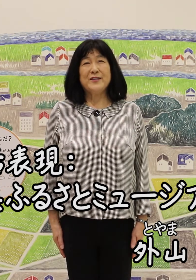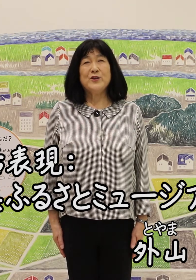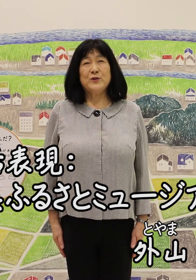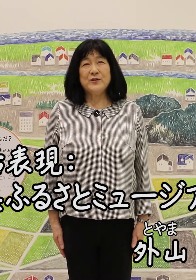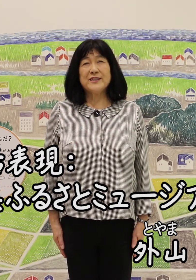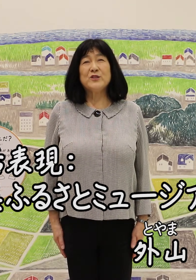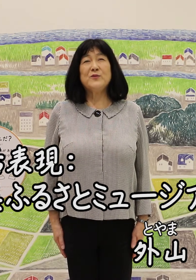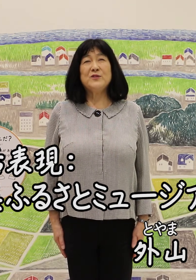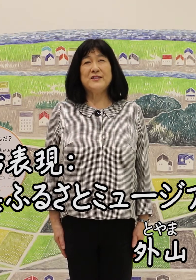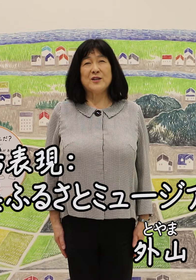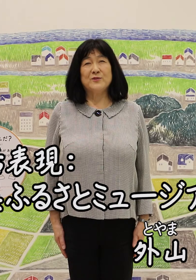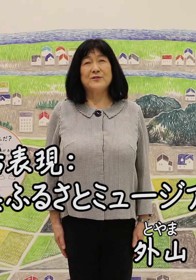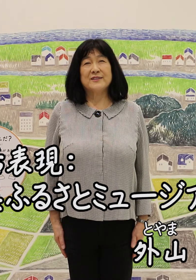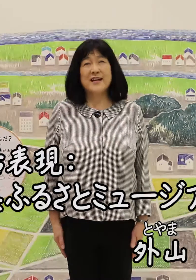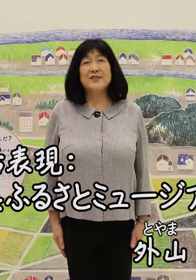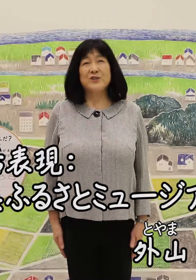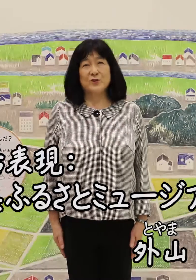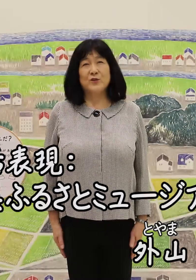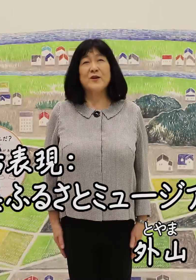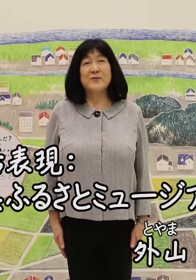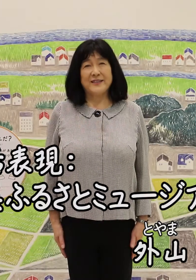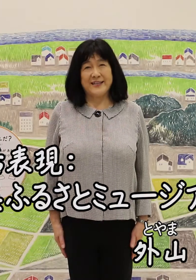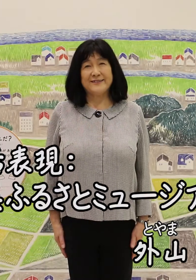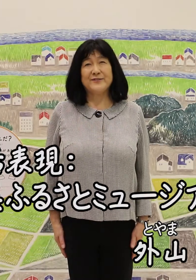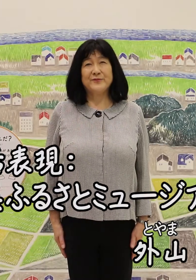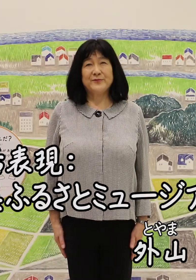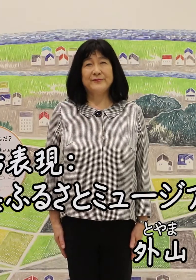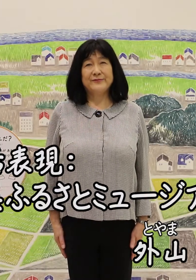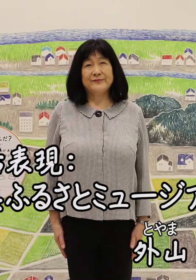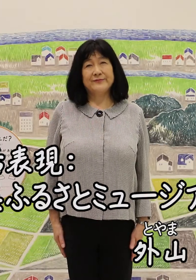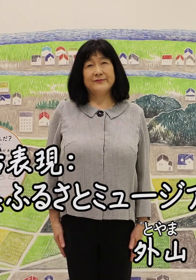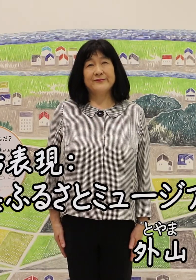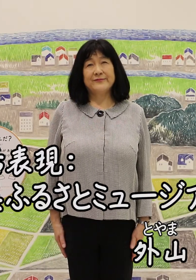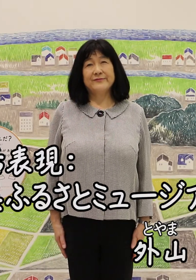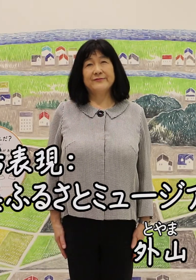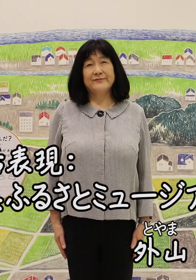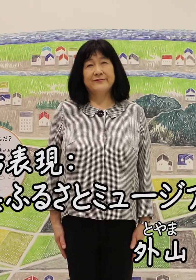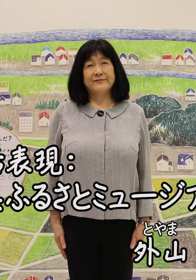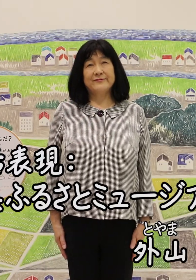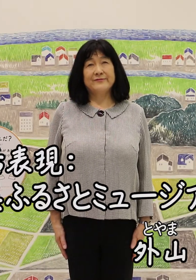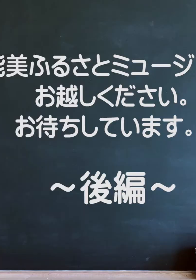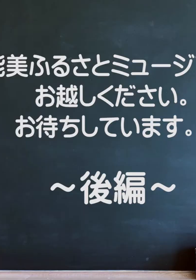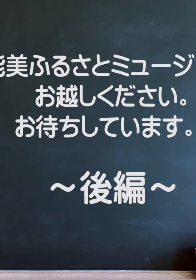野見ふるさとミュージアム館長の富山です。